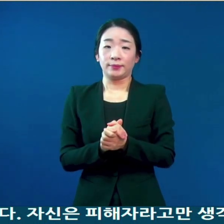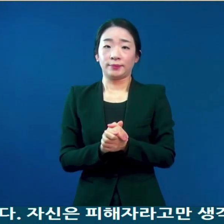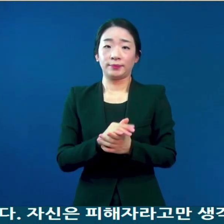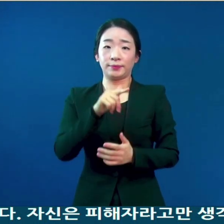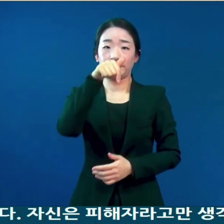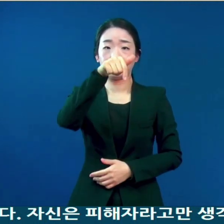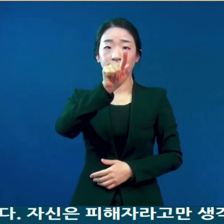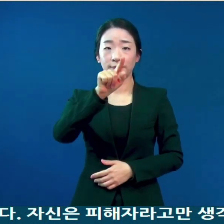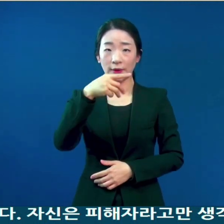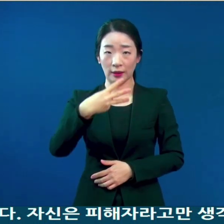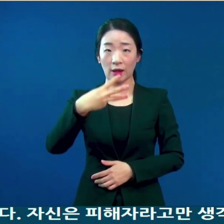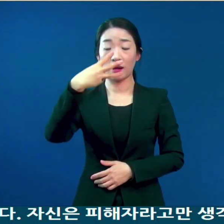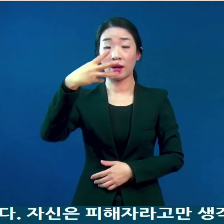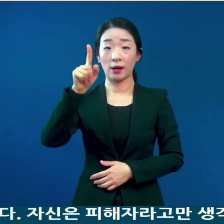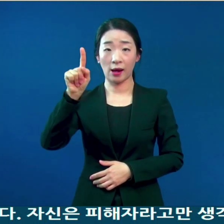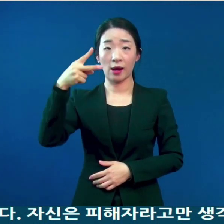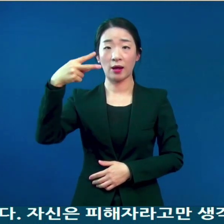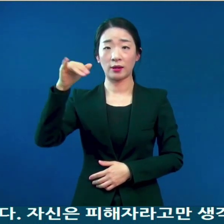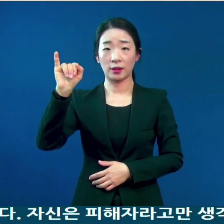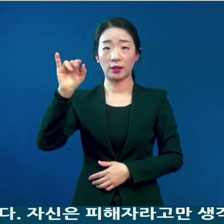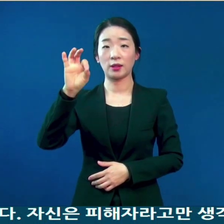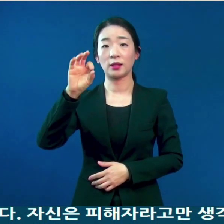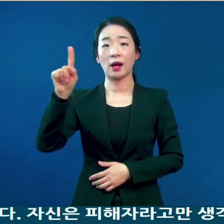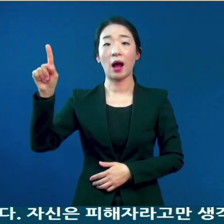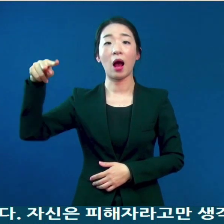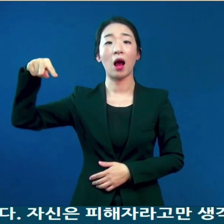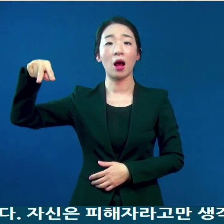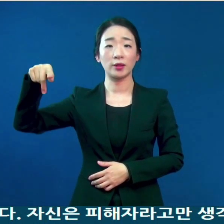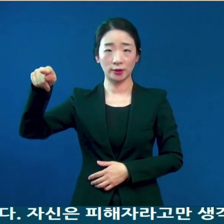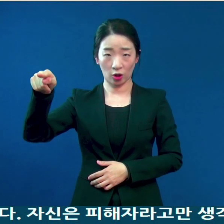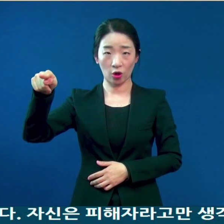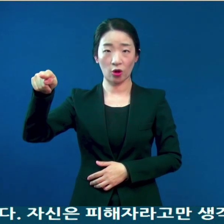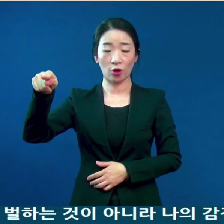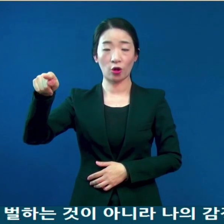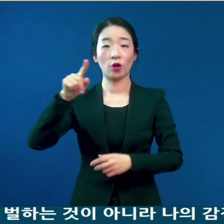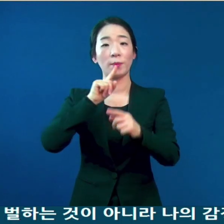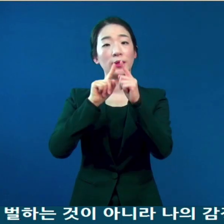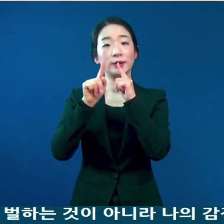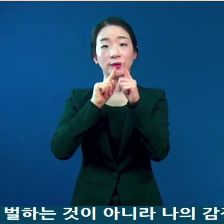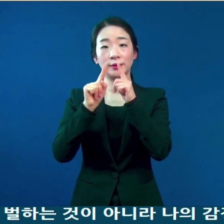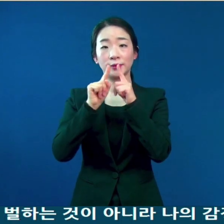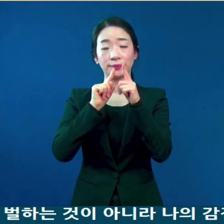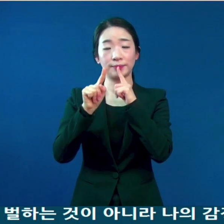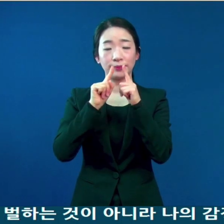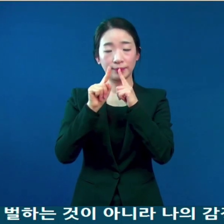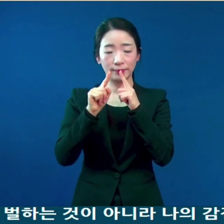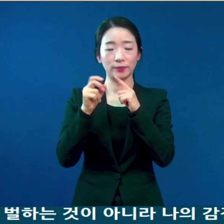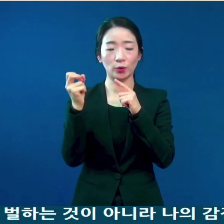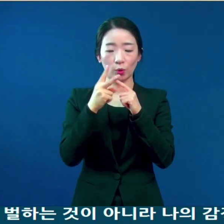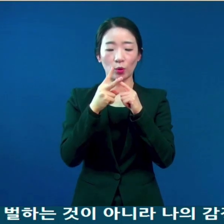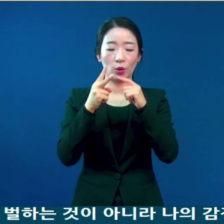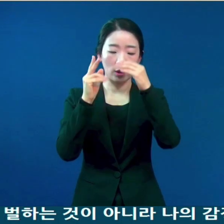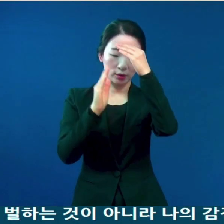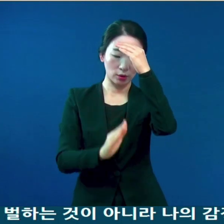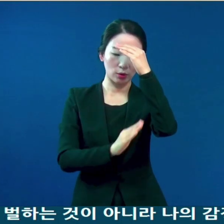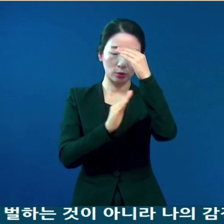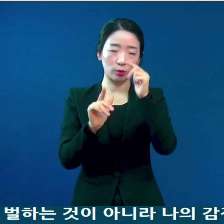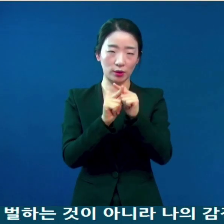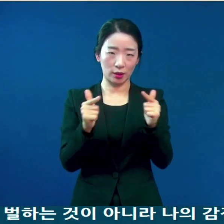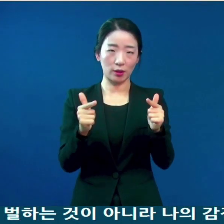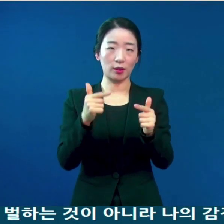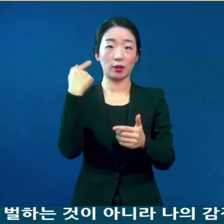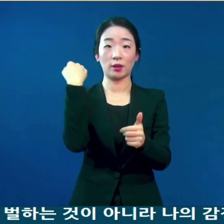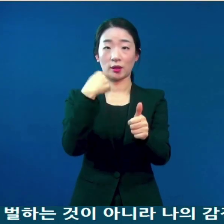갈라디아서에서 사도 바울도 예수님의 이런 가르침을 그대로 옮겨서 갈라디아 성도들에게 교훈하고 있습니다.